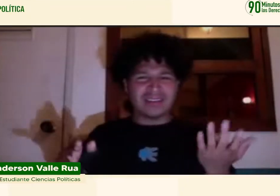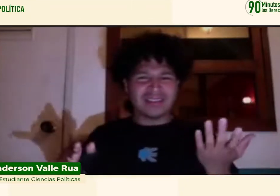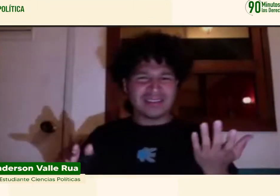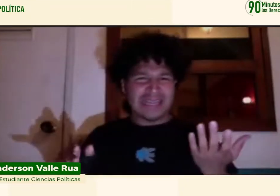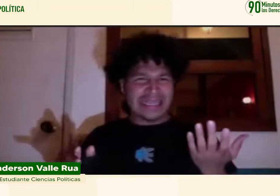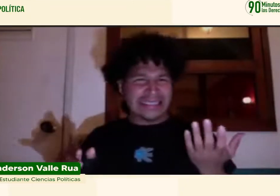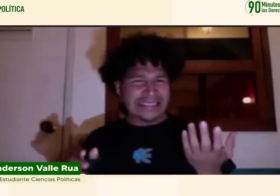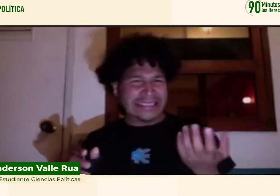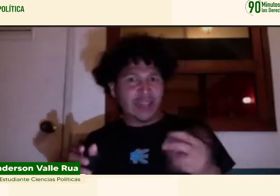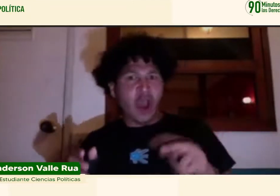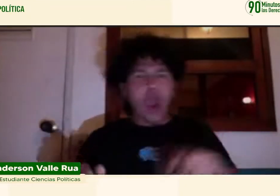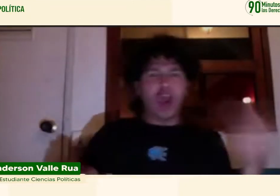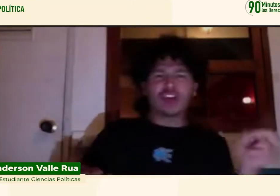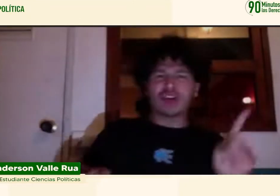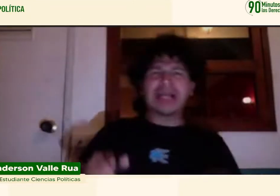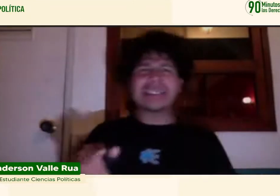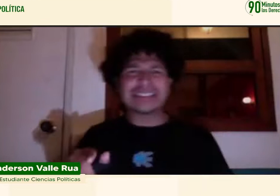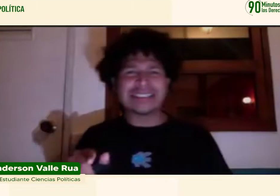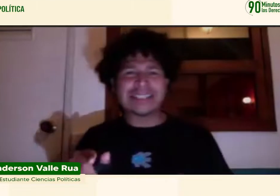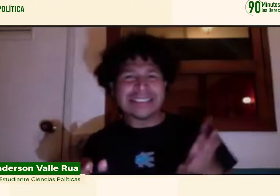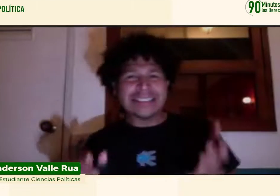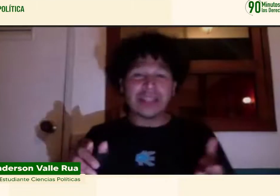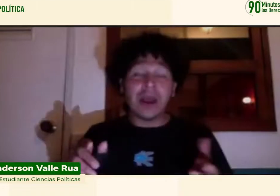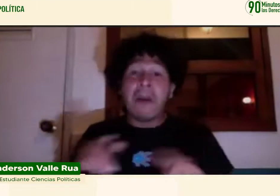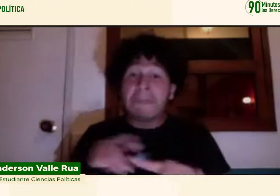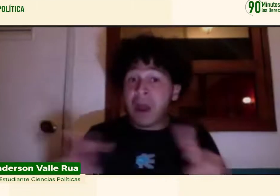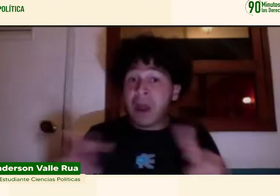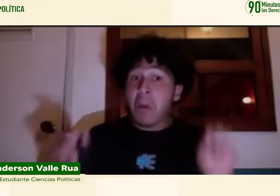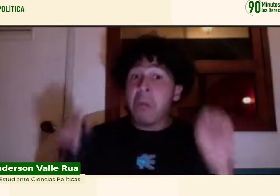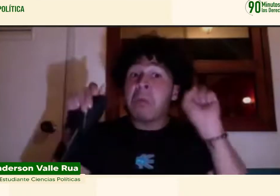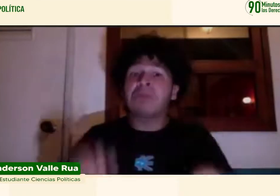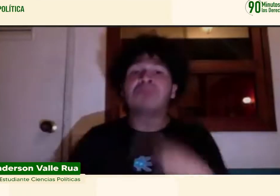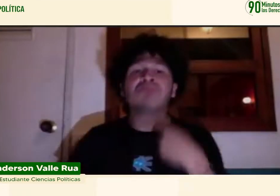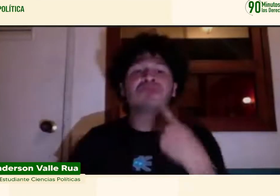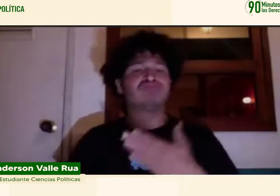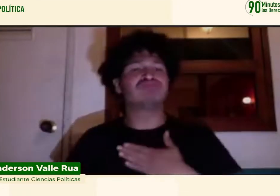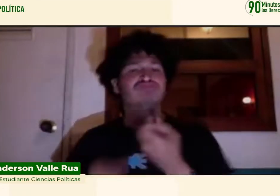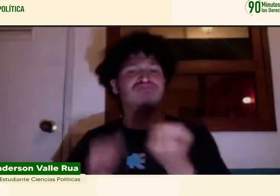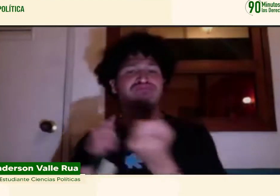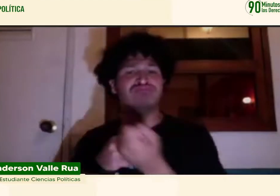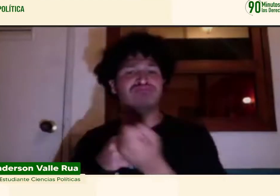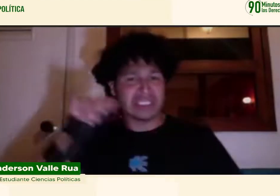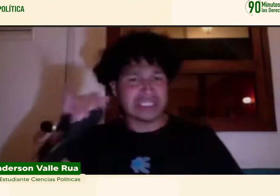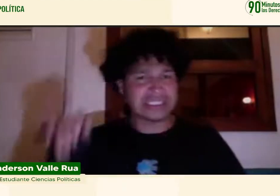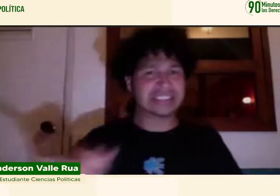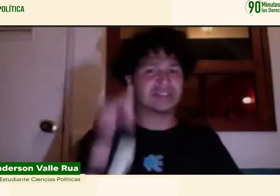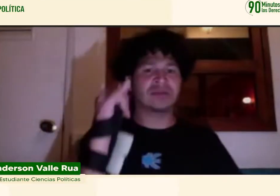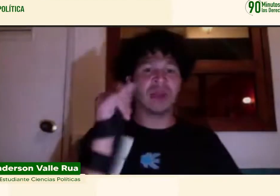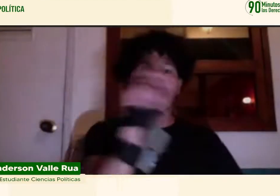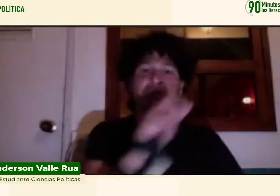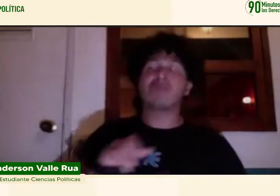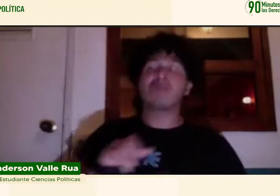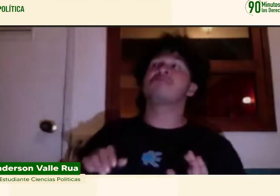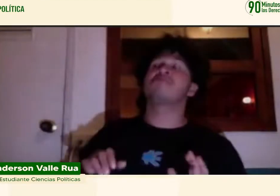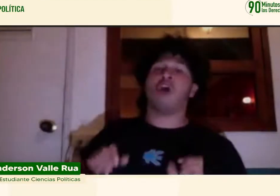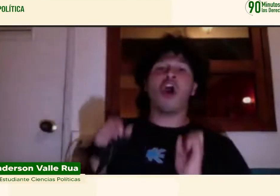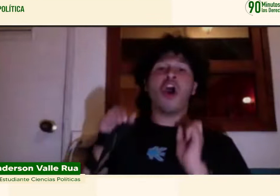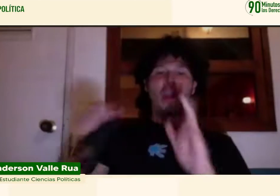partir si va a favor del petró fijo o cualquier otro candidato presidente la cantidad y allí en la expuesta